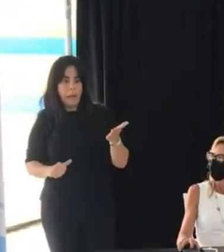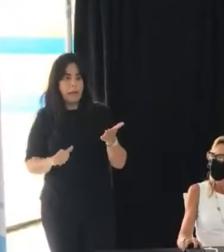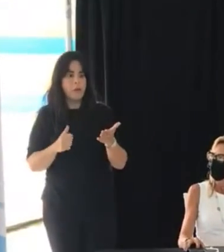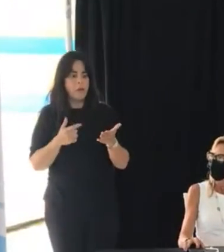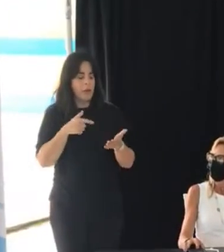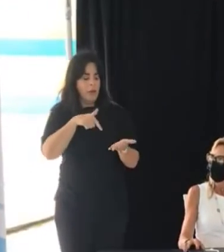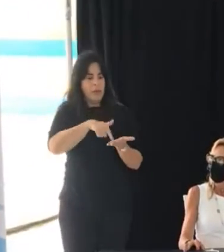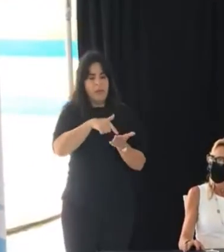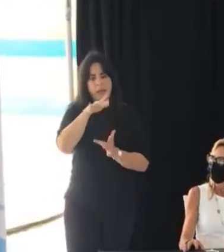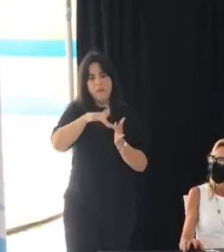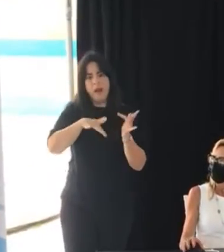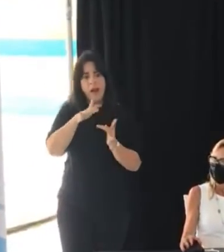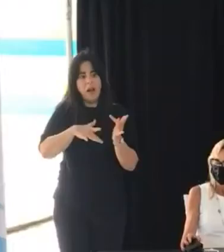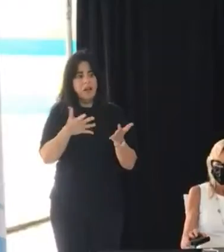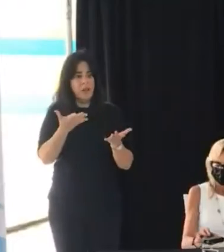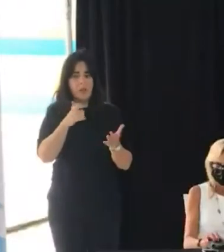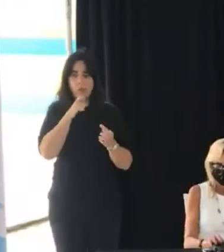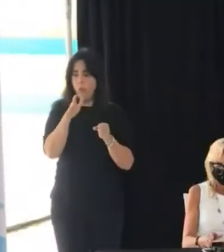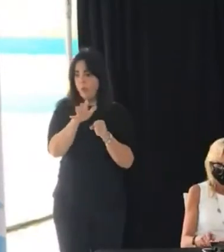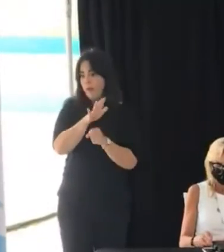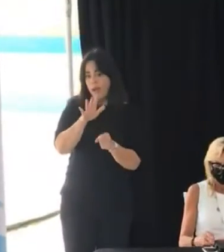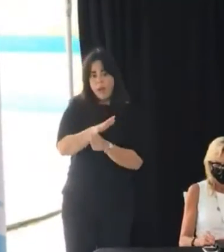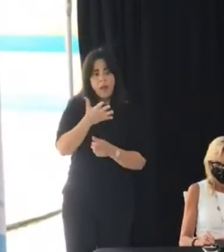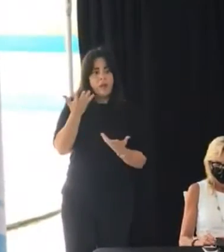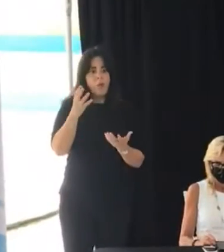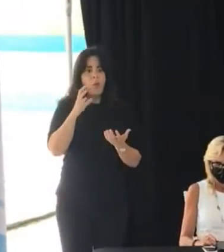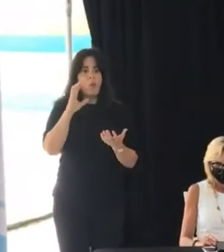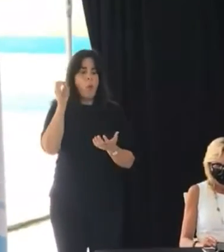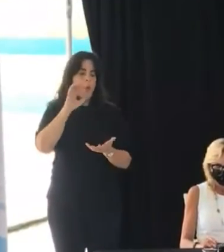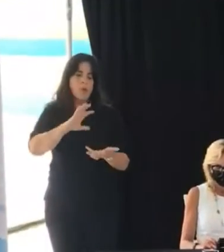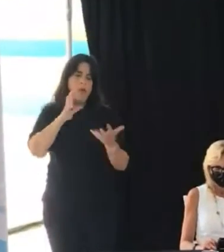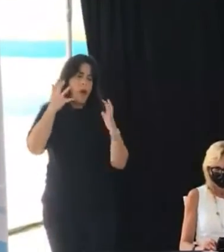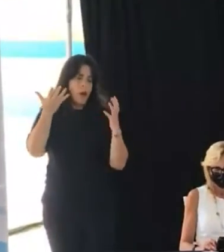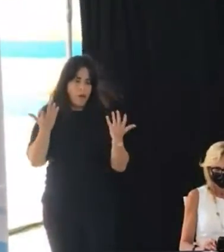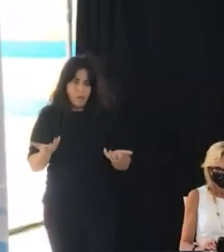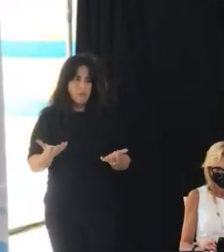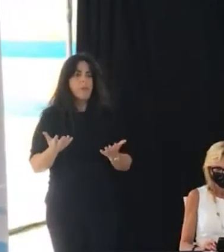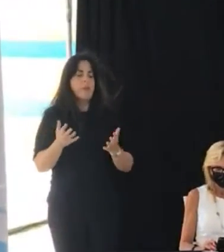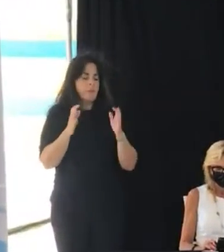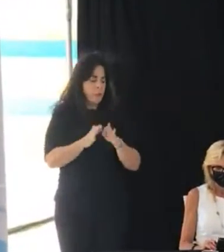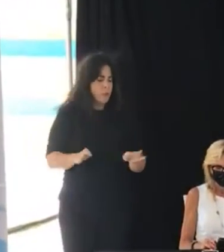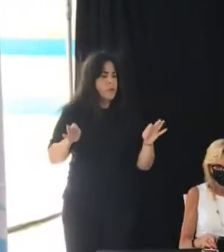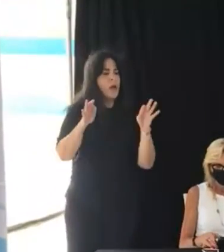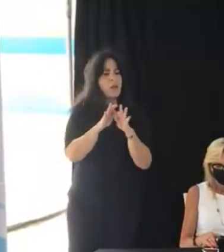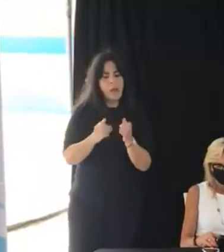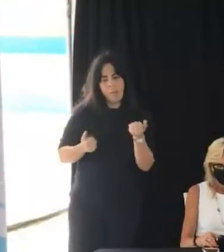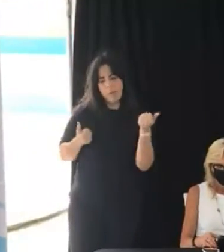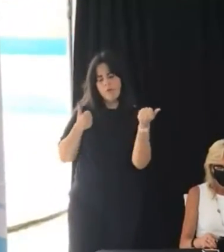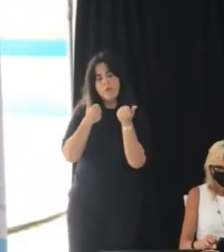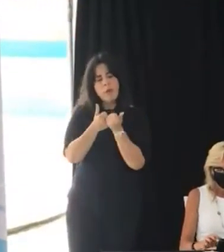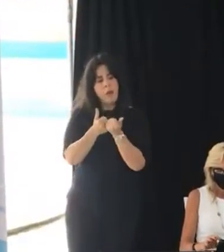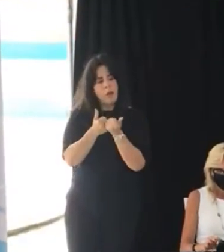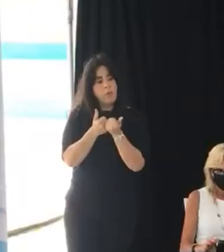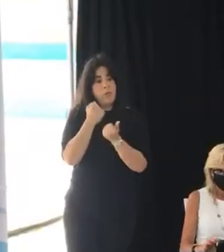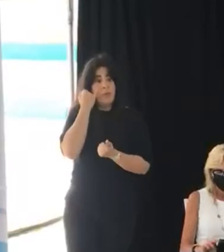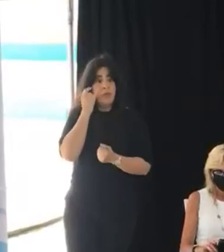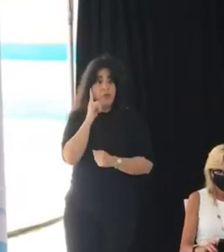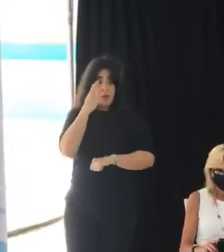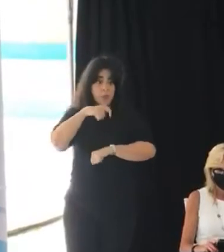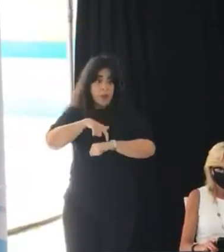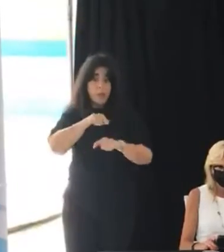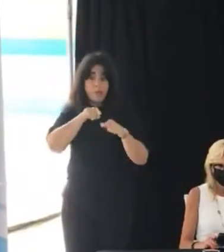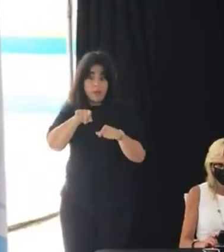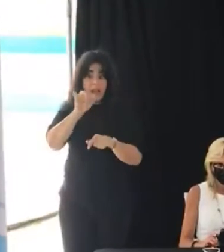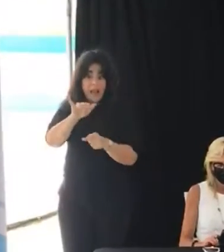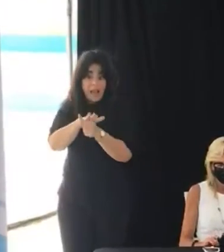incompleto mi grupo o voy a tener un exceso de vacunas. Así que por eso es tan importante que sigamos reforzando. Donde te pusiste la primera, te toca